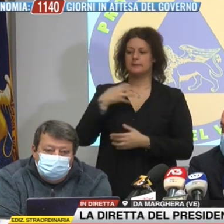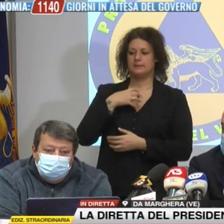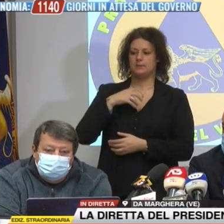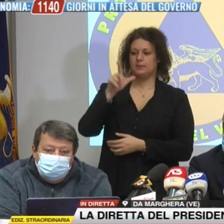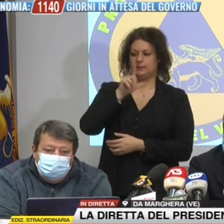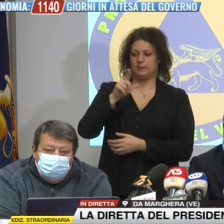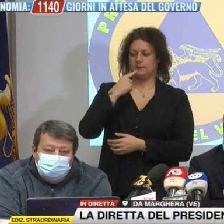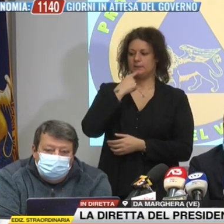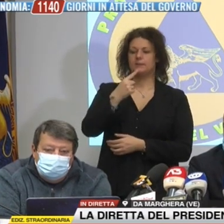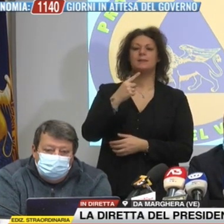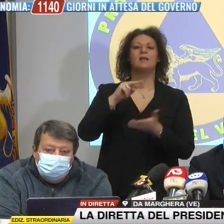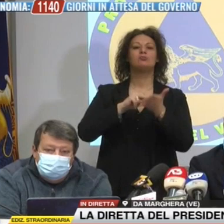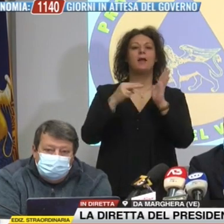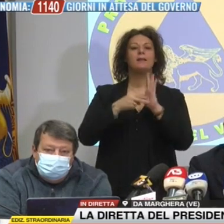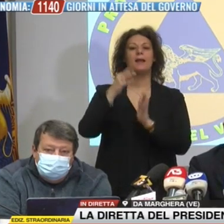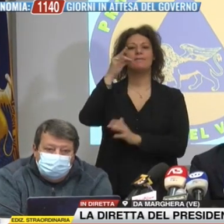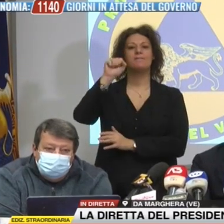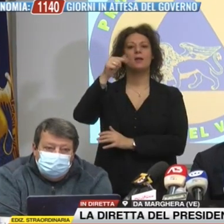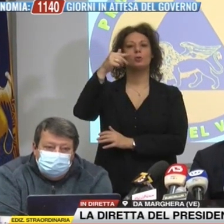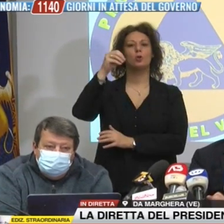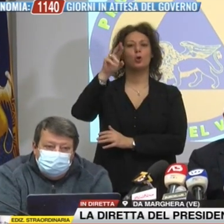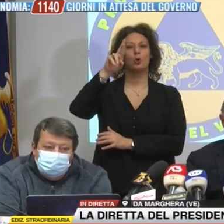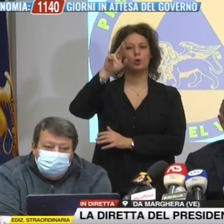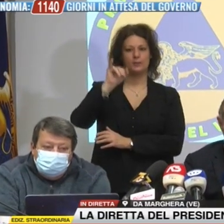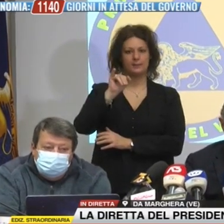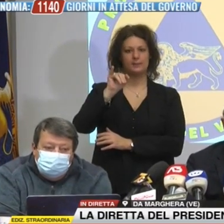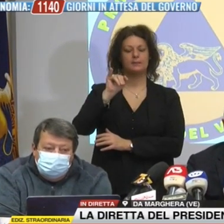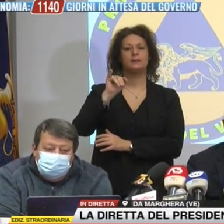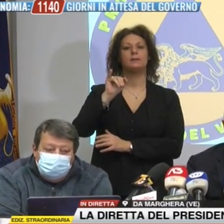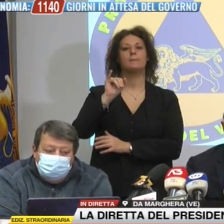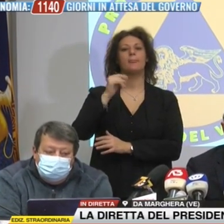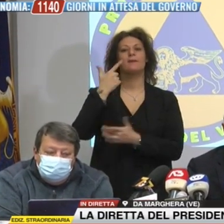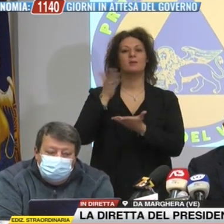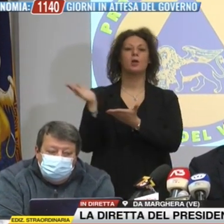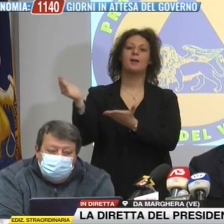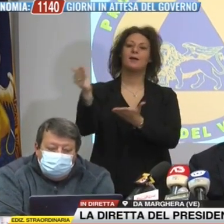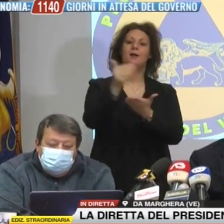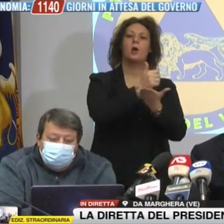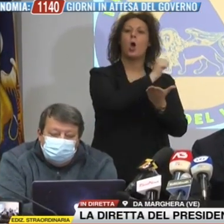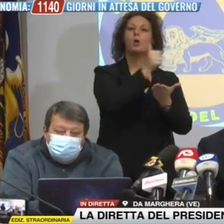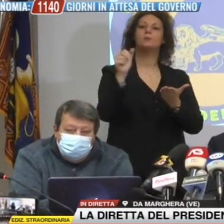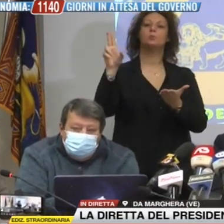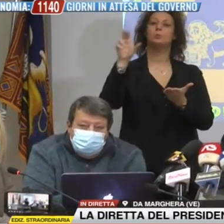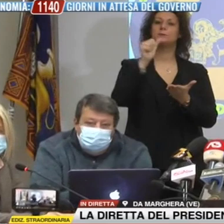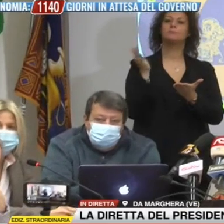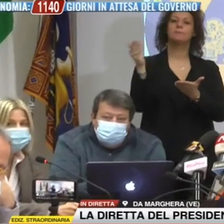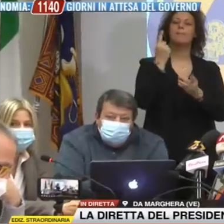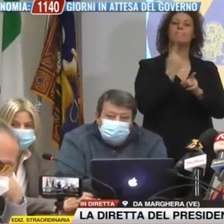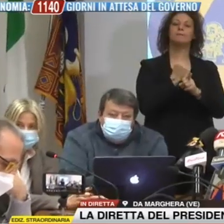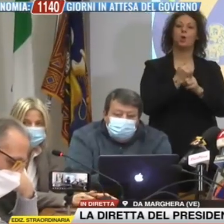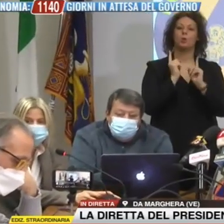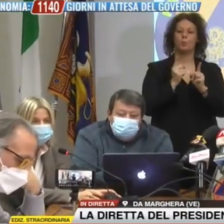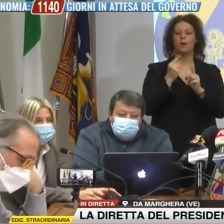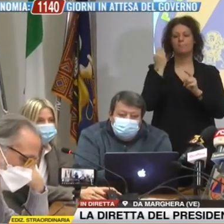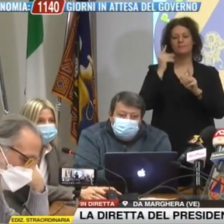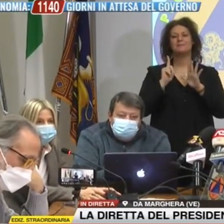l'ingegner Fattori ha raccolto un po' rispetto alle esigenze delle singole USL e penso che settimana prossima abbiamo un quadro completo, però